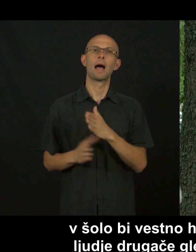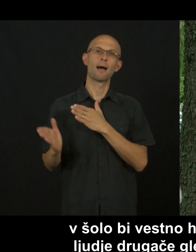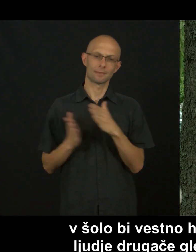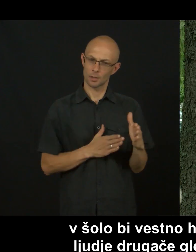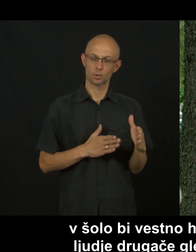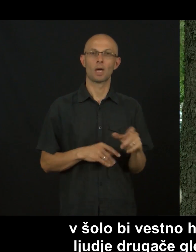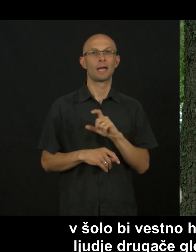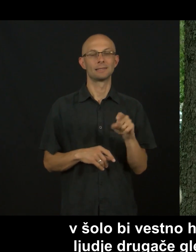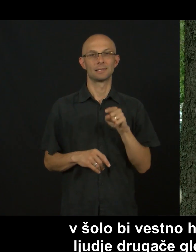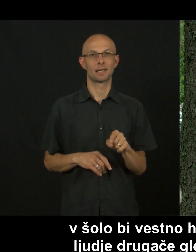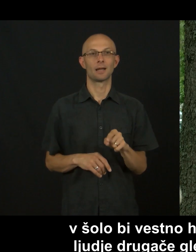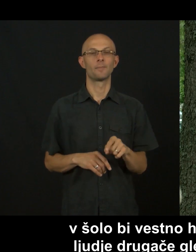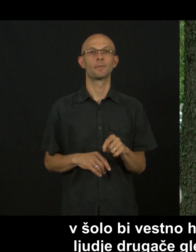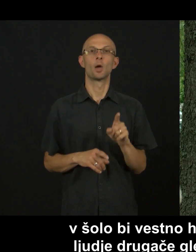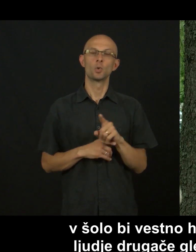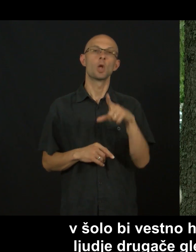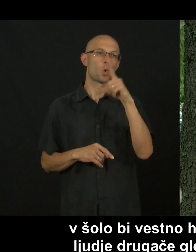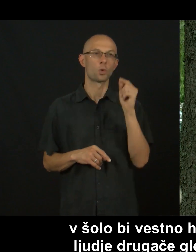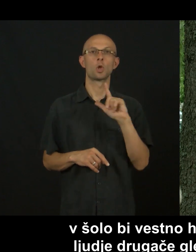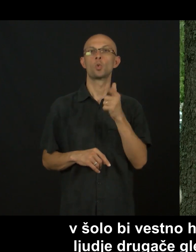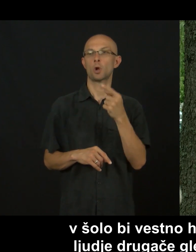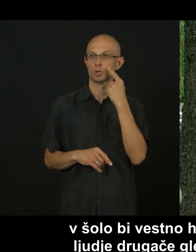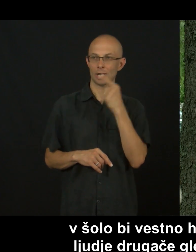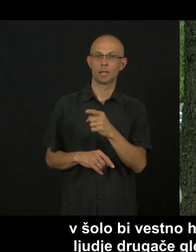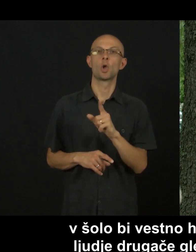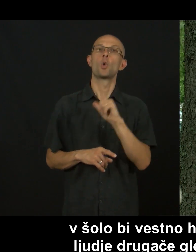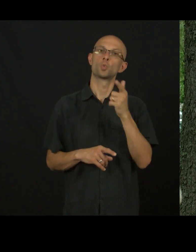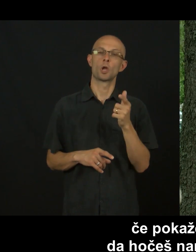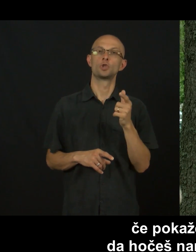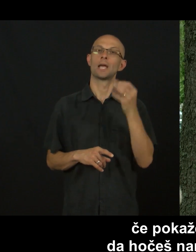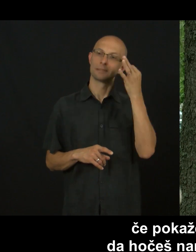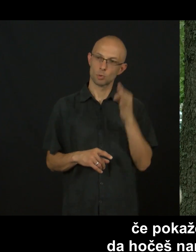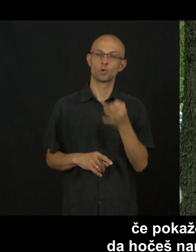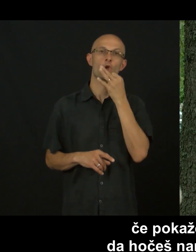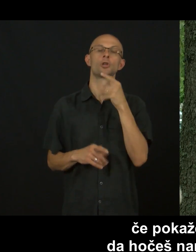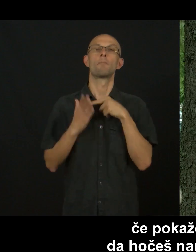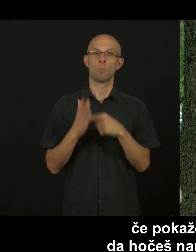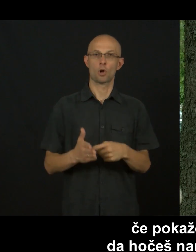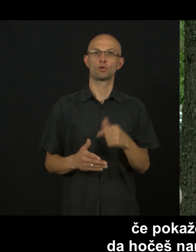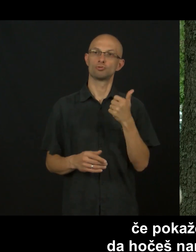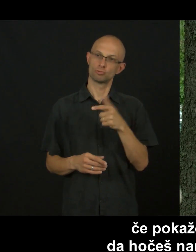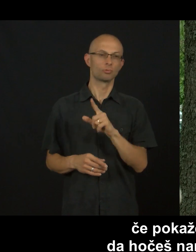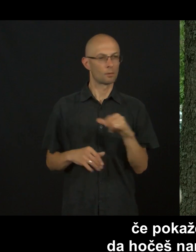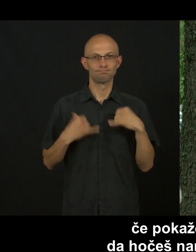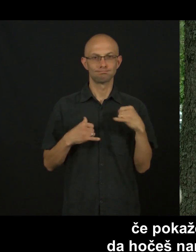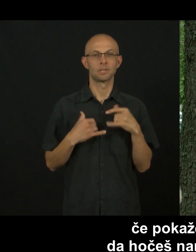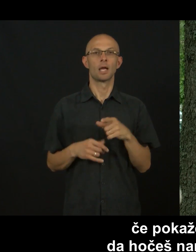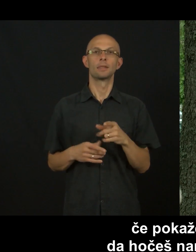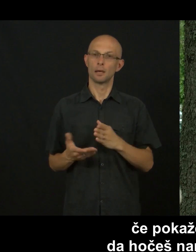vestno hodil, zaradi tega, ker te tudi ljudje drugače gledajo, drugače te spoštujejo, če pokažeš neko inicijativo, da